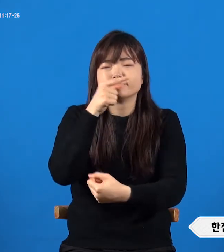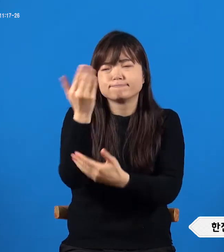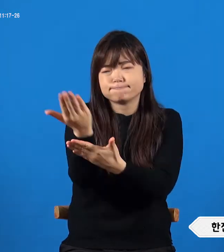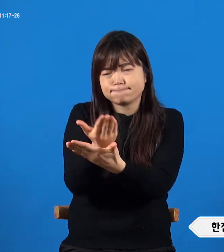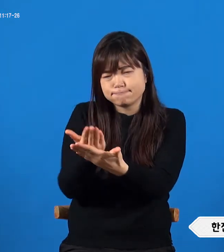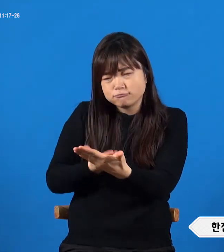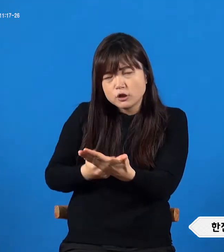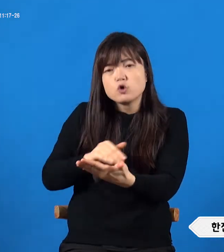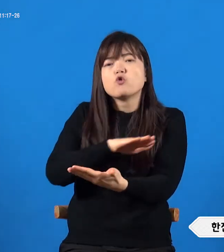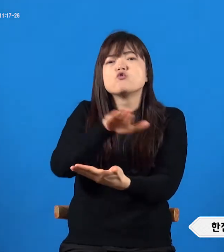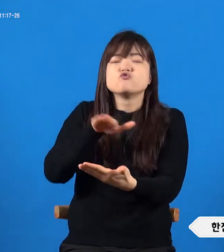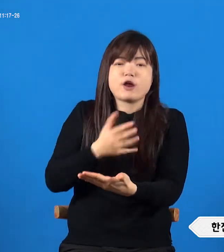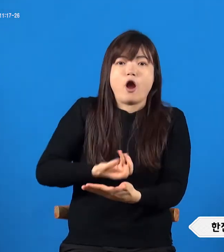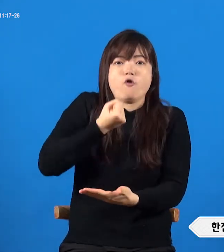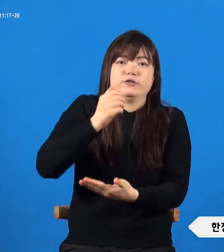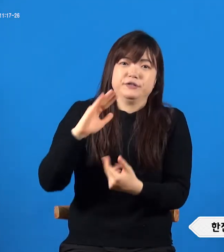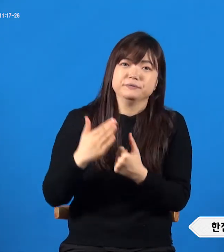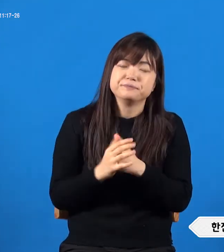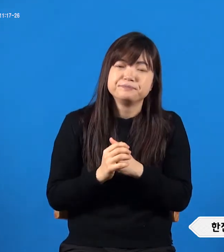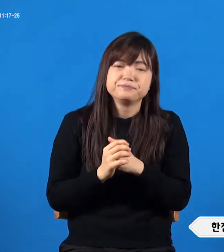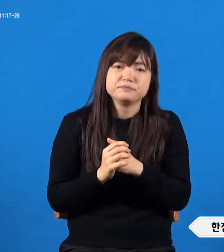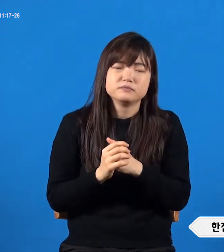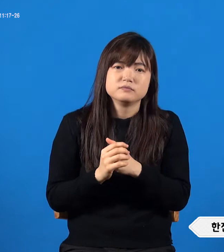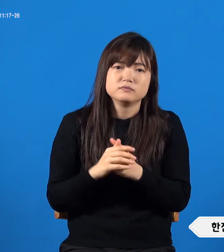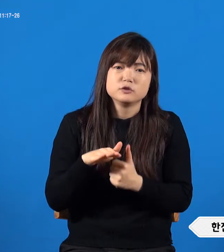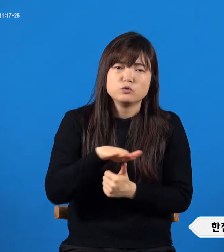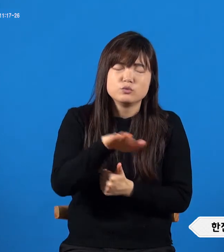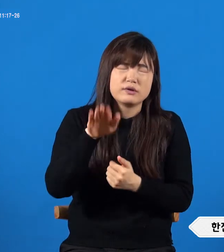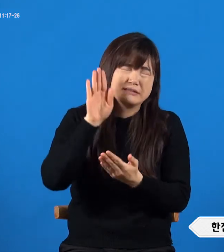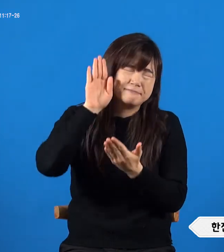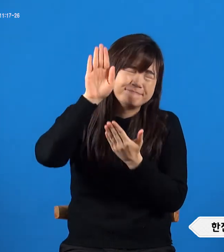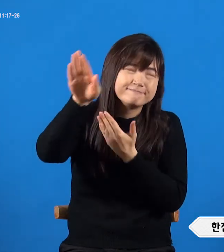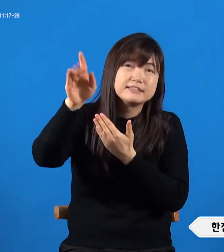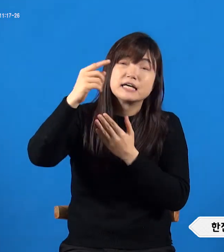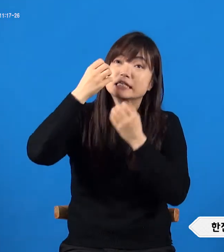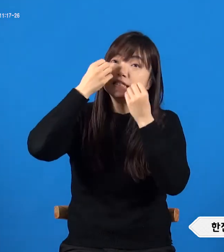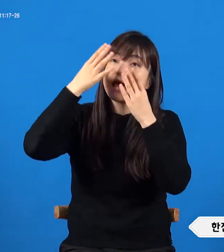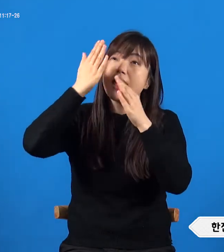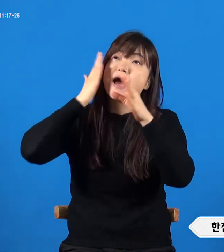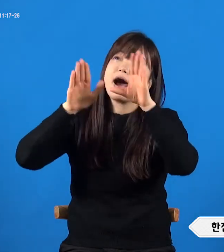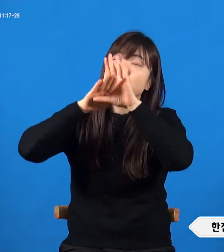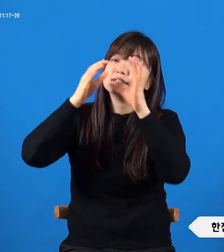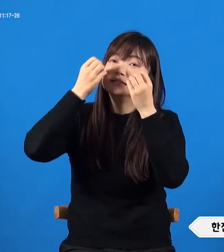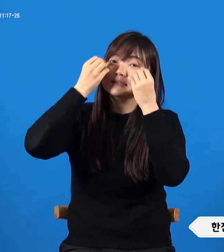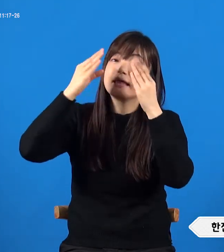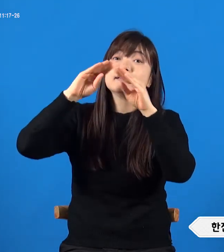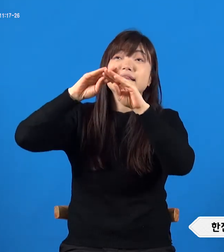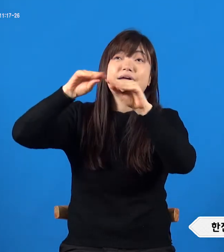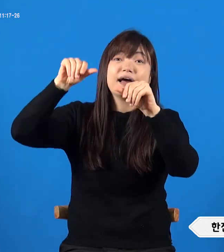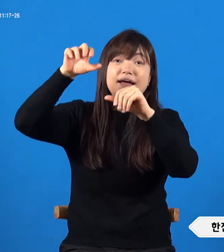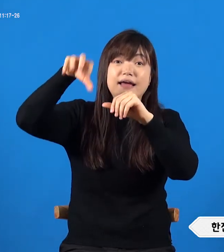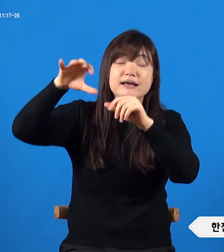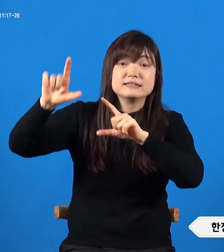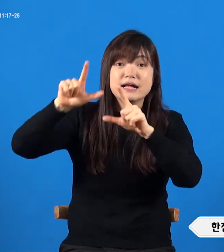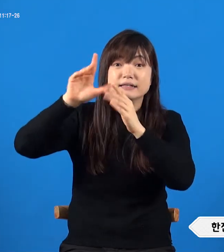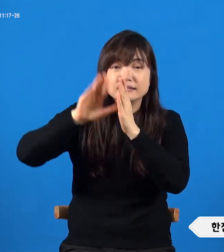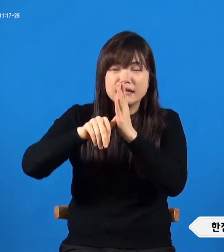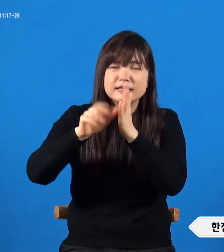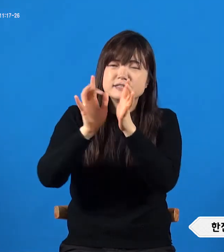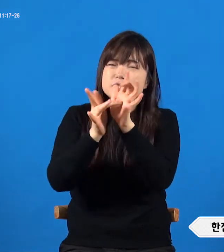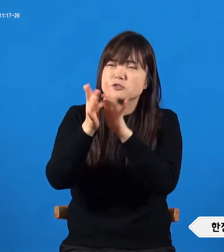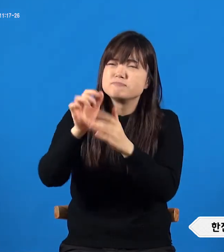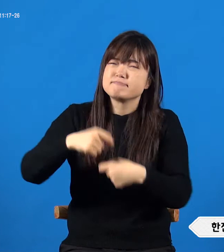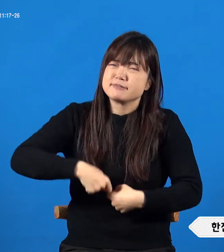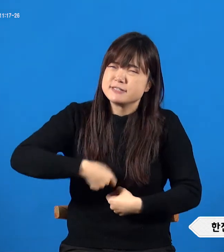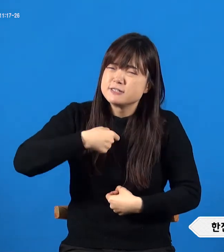흘러 들어와서 우리의 것이 됩니다. 우리가 장차 새하늘 새 땅에서 살 때는 예수님의